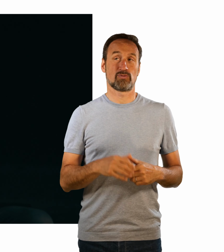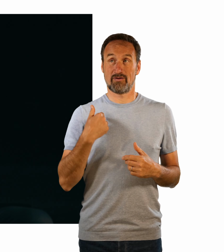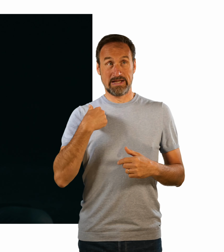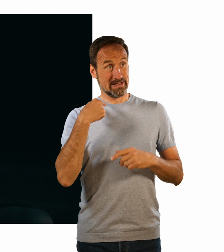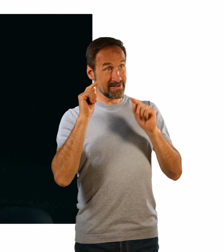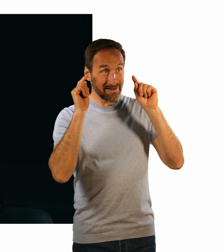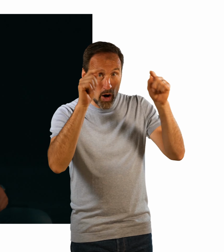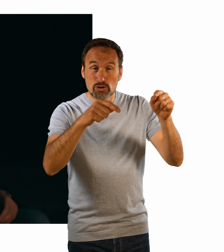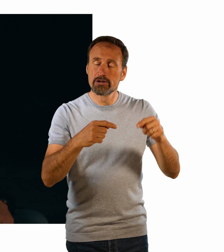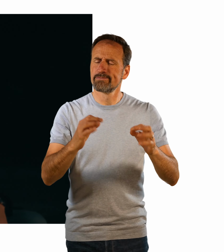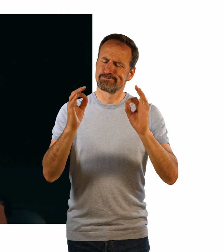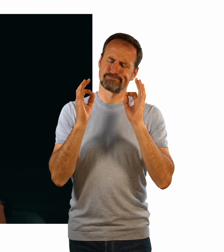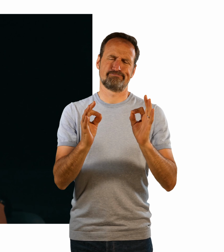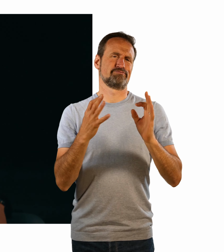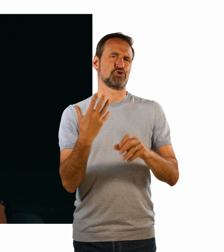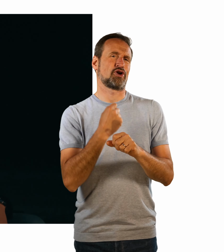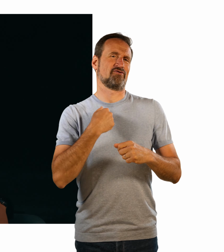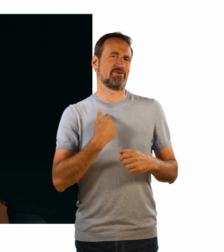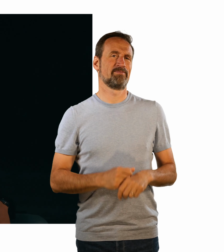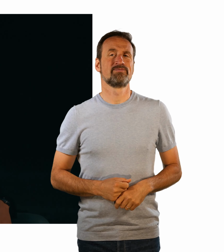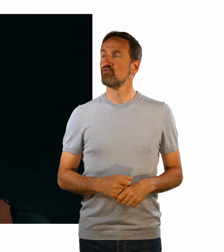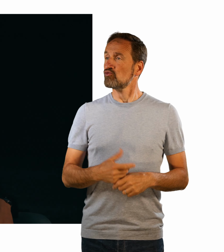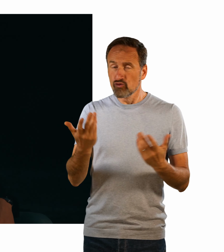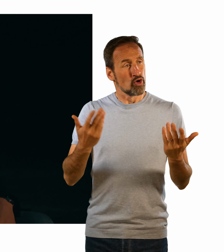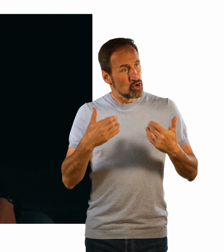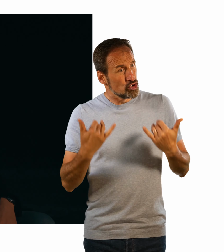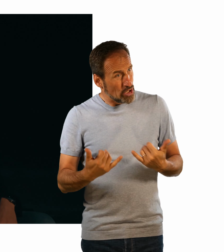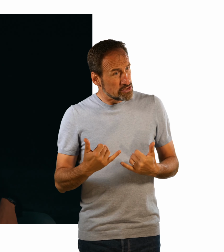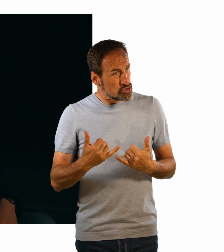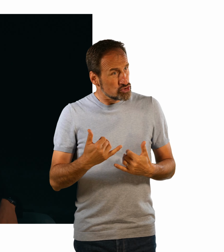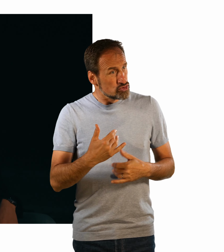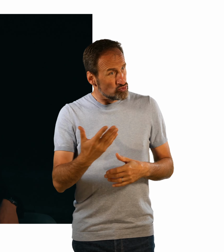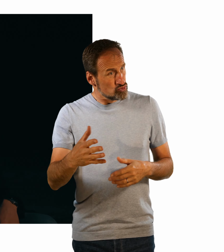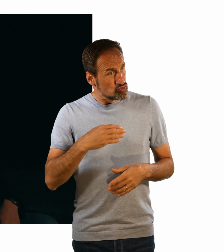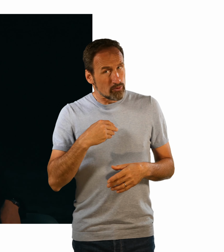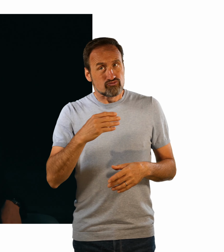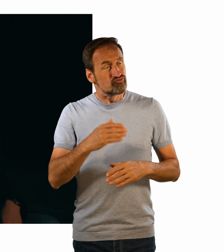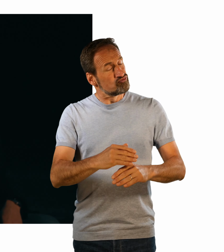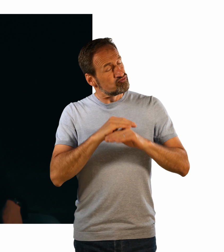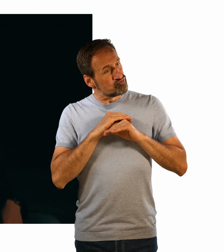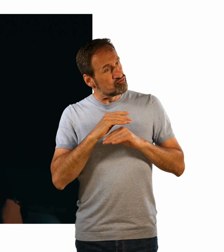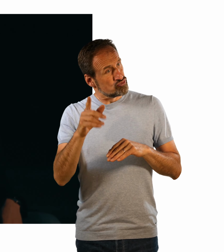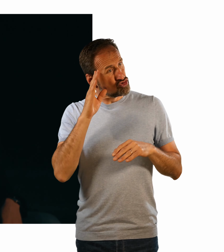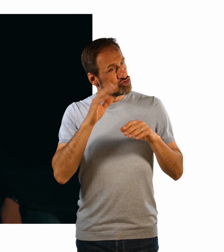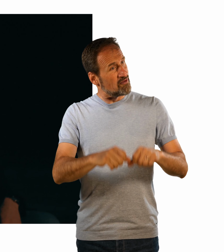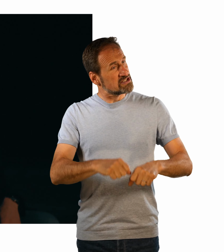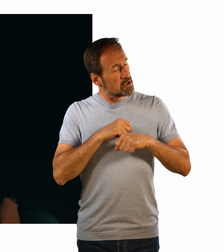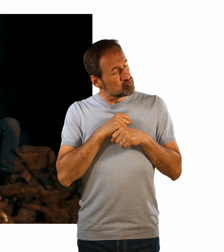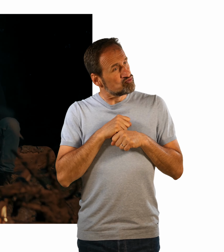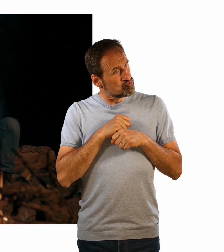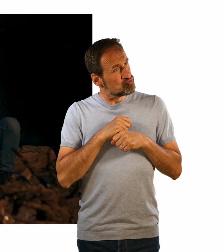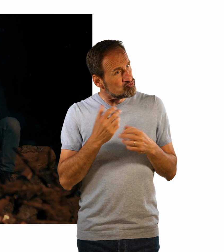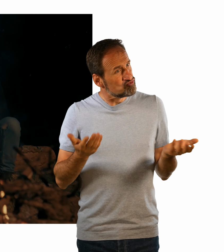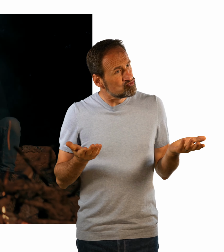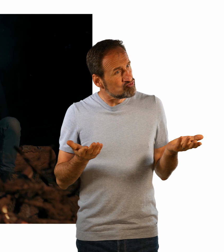so langsam können wir eigentlich auch schon in die Schlafsäcke kriechen. Und dann war die Entscheidung, was machen wir jetzt? Legen wir uns hin, schlafen